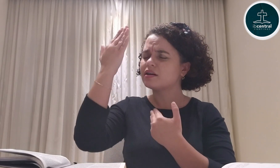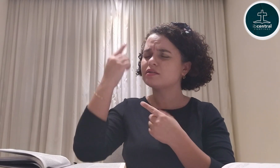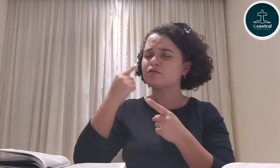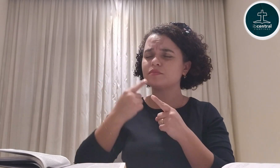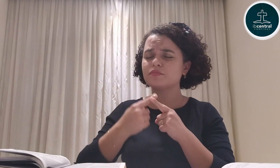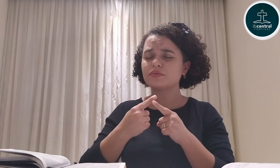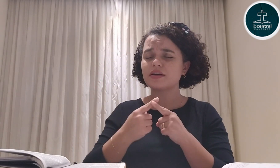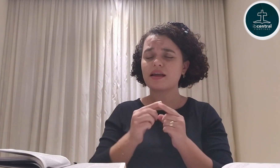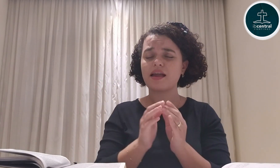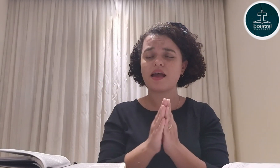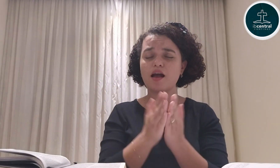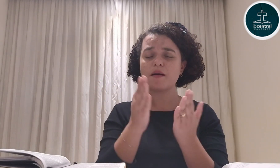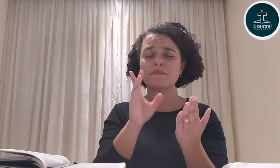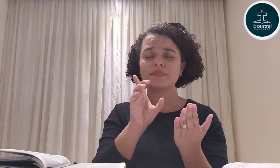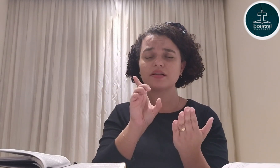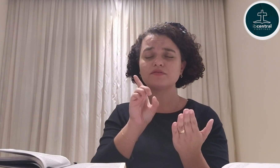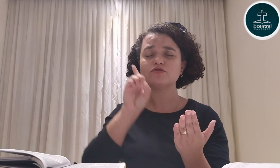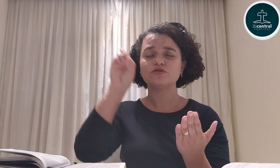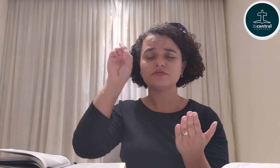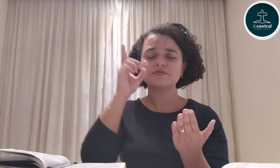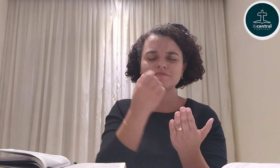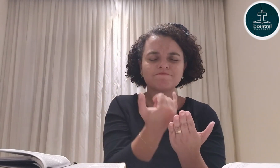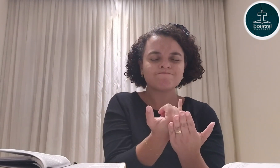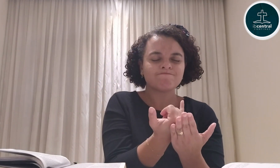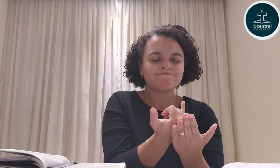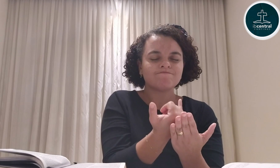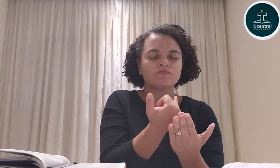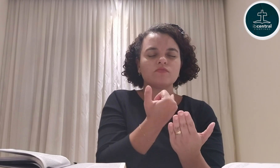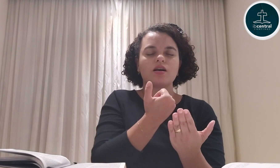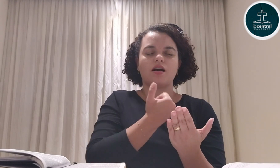Obrigada por este momento do estudo que tivemos.